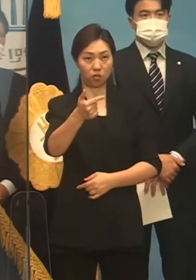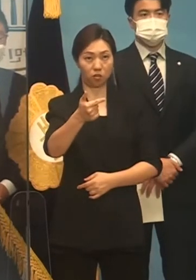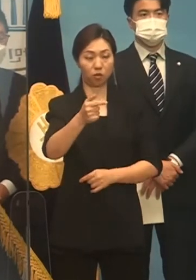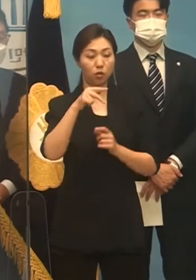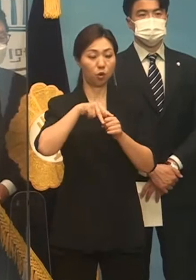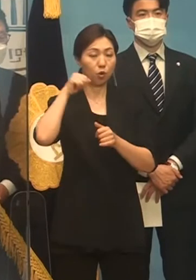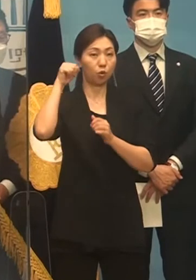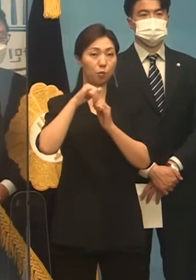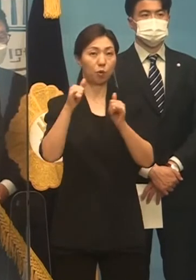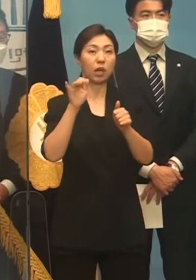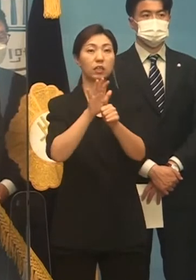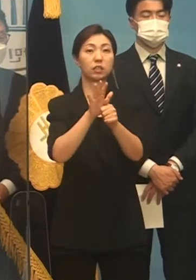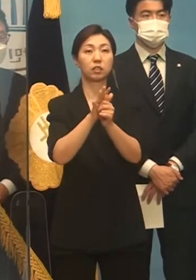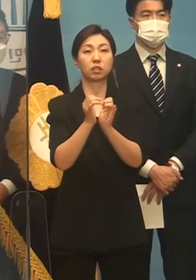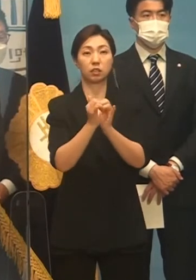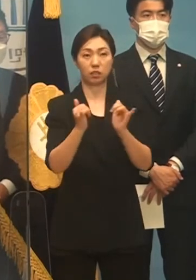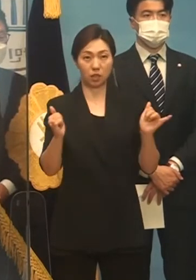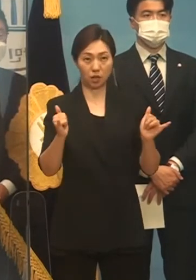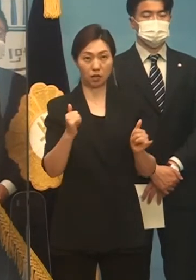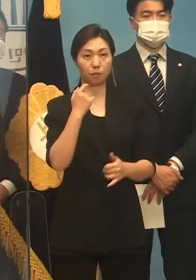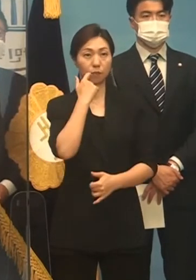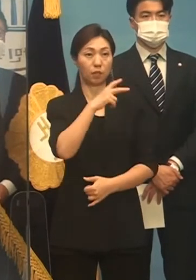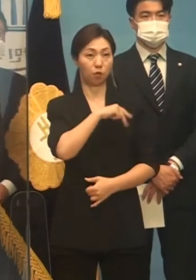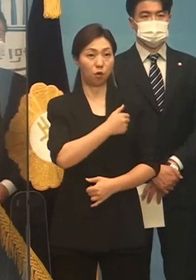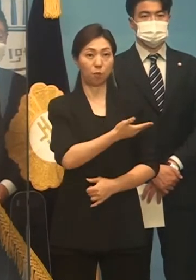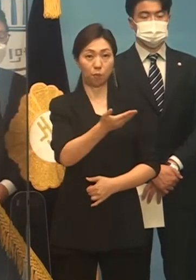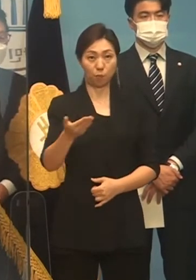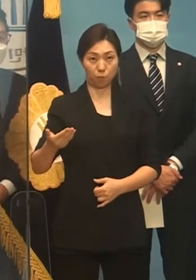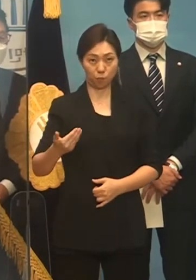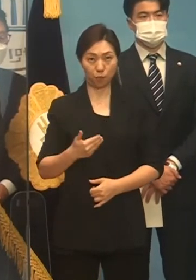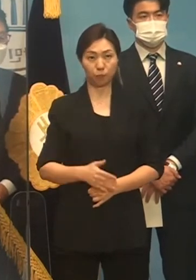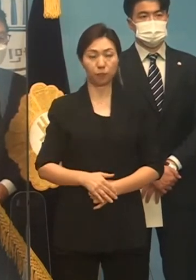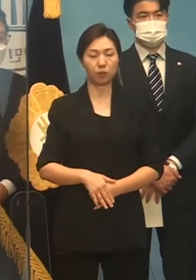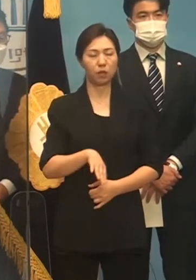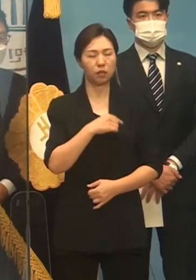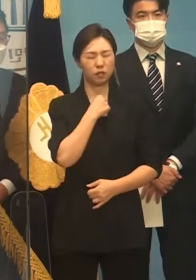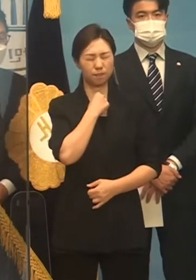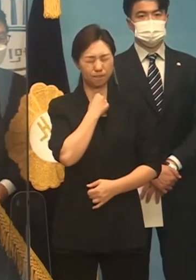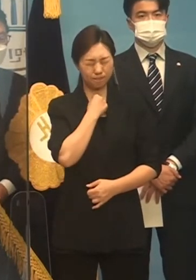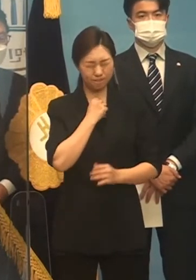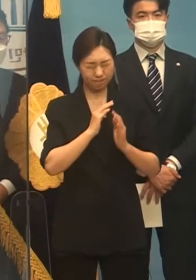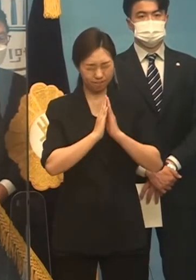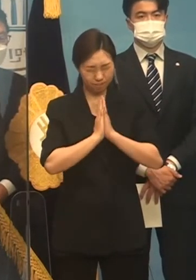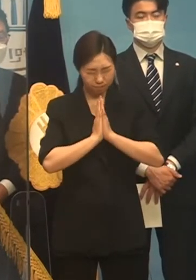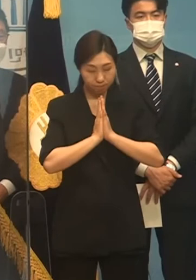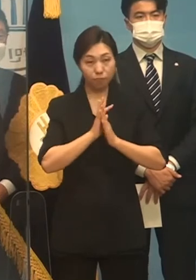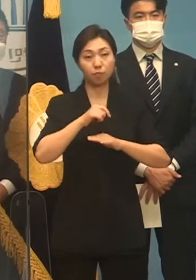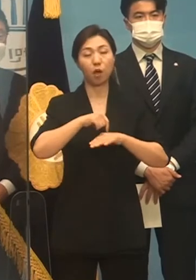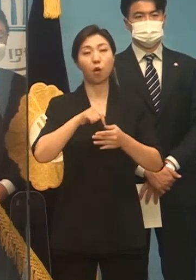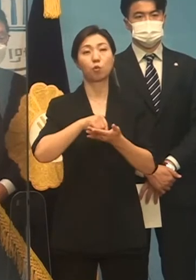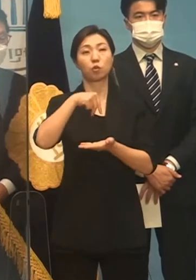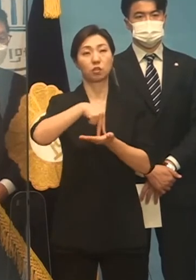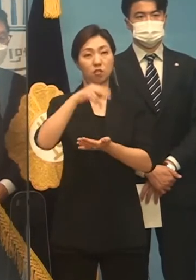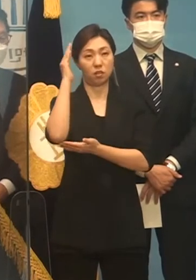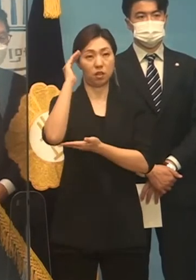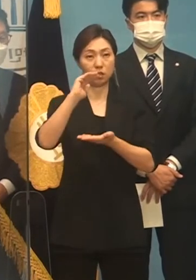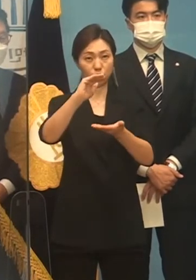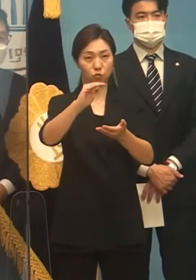국회의원입니다. 오늘 저희는 정말 간절한 마음으로 이 자리에 섰습니다. 민주당의